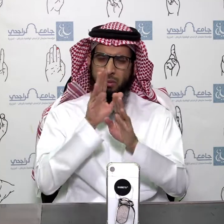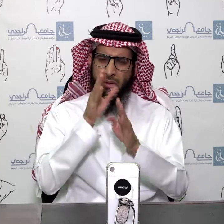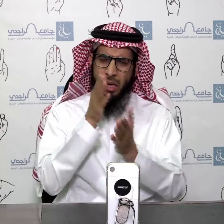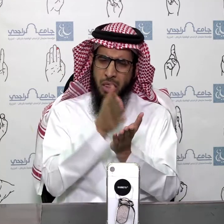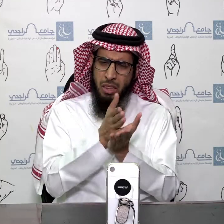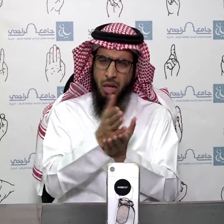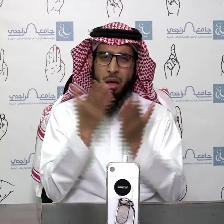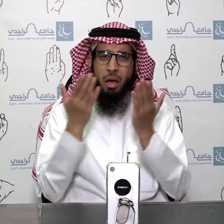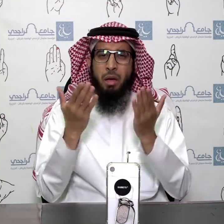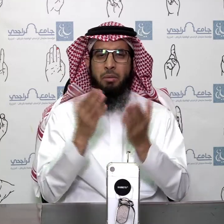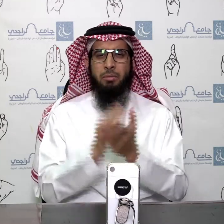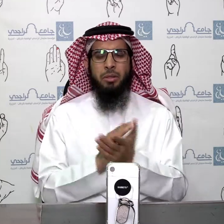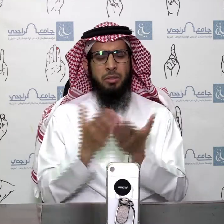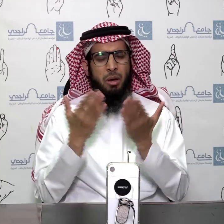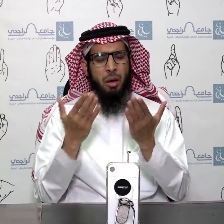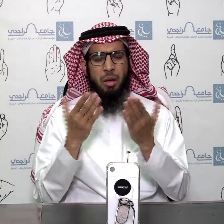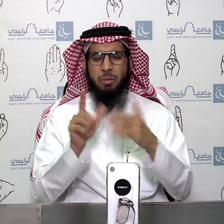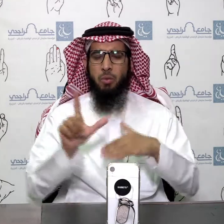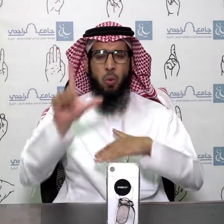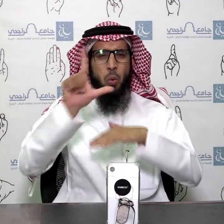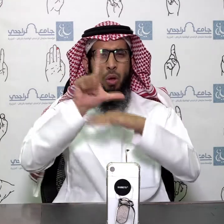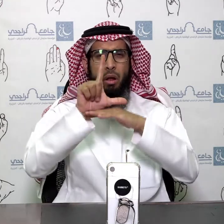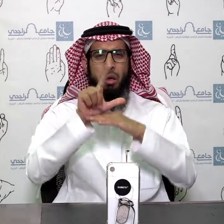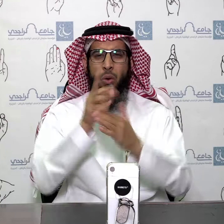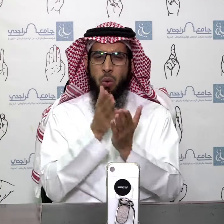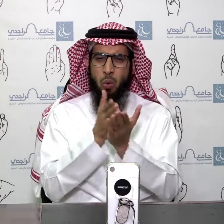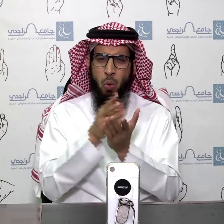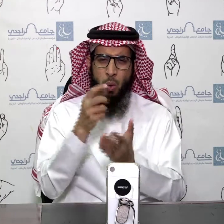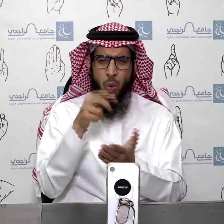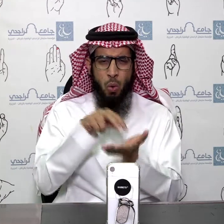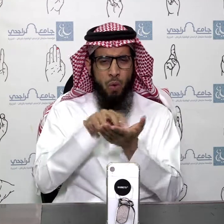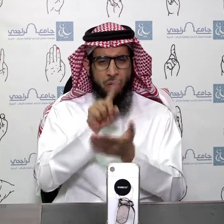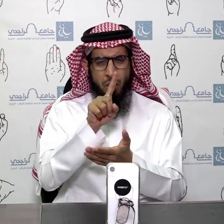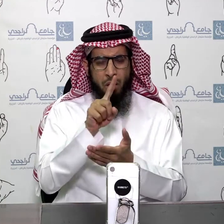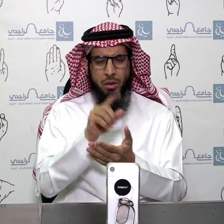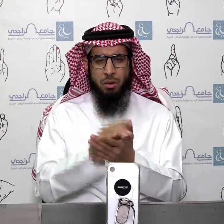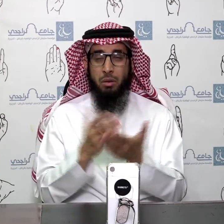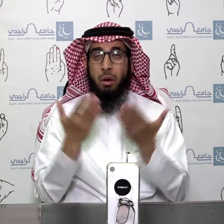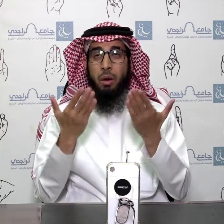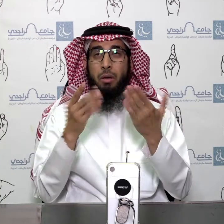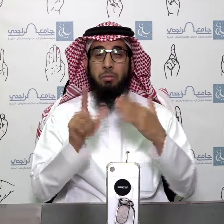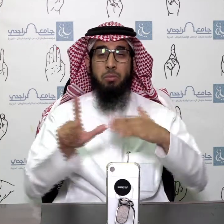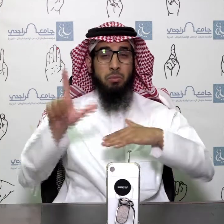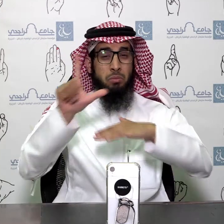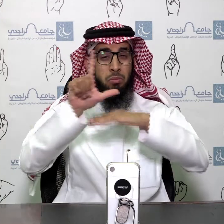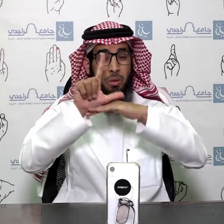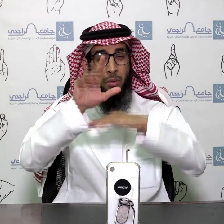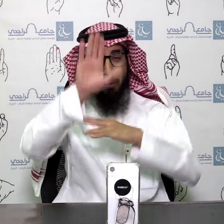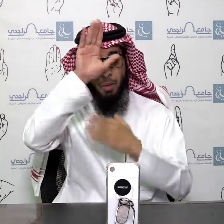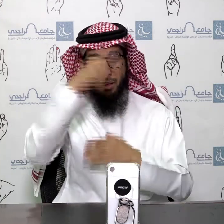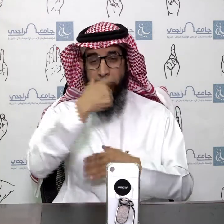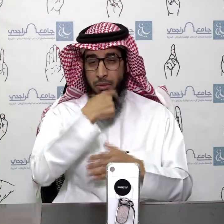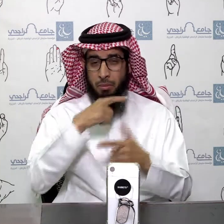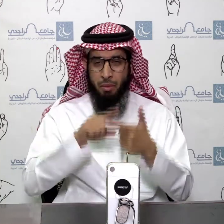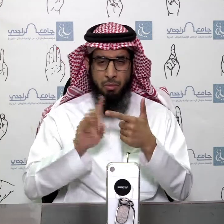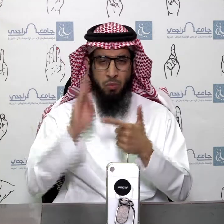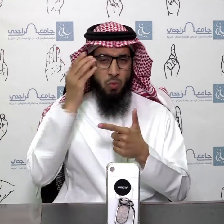واتقاك واتبع رضاك يا رب العالمين. اللهم وفق ولي أمرنا خادم الحرمين الشريفين وولي عهده لما تحب وترضى،